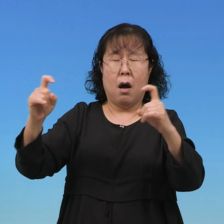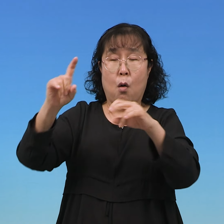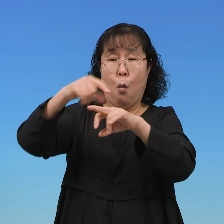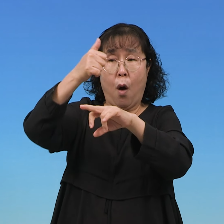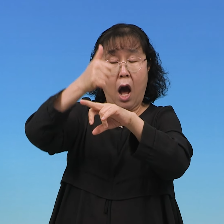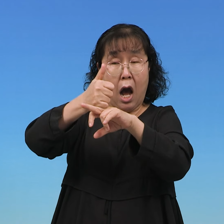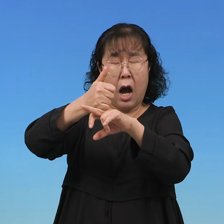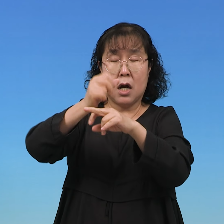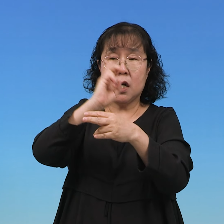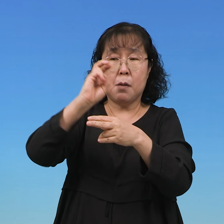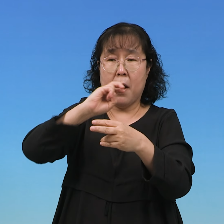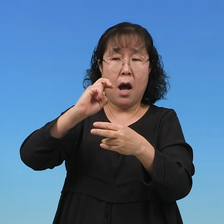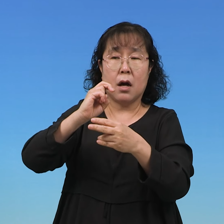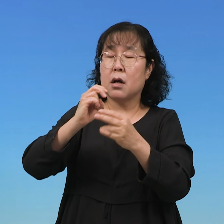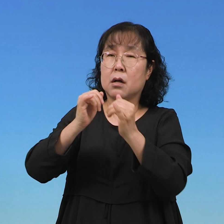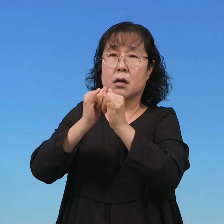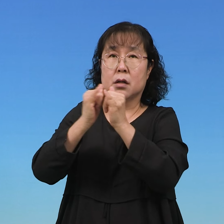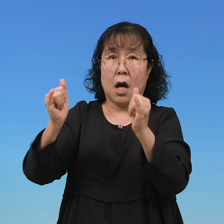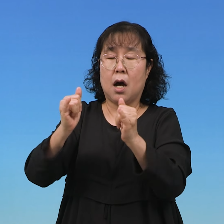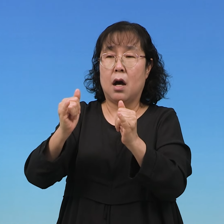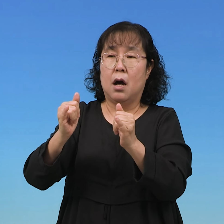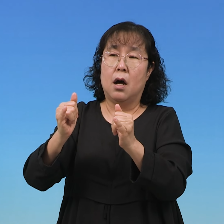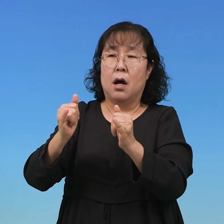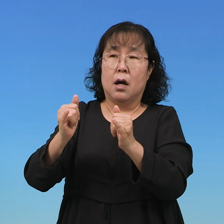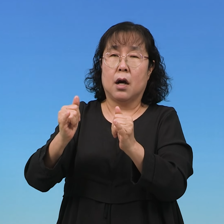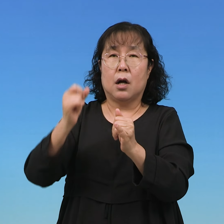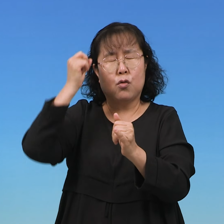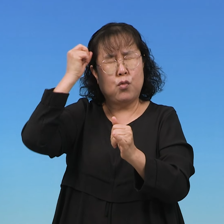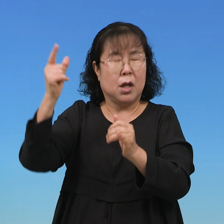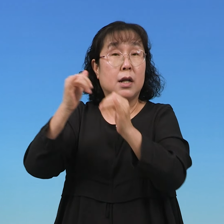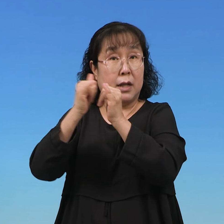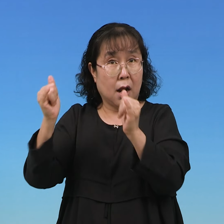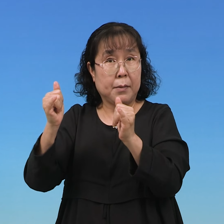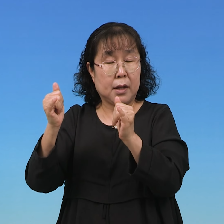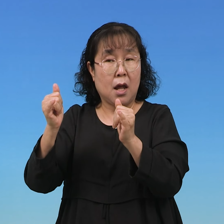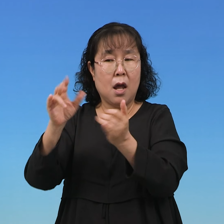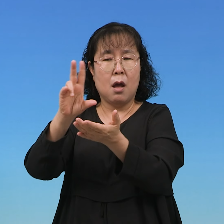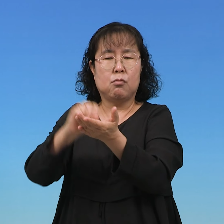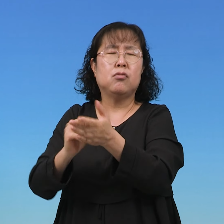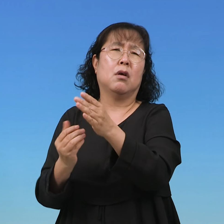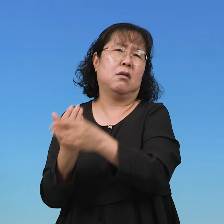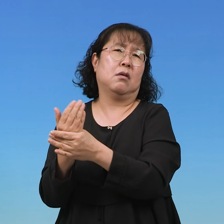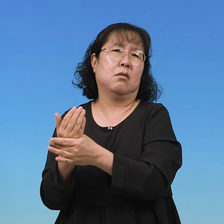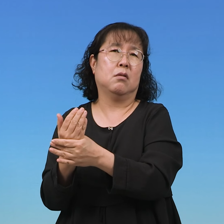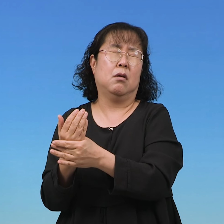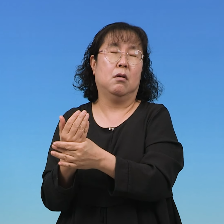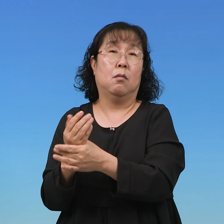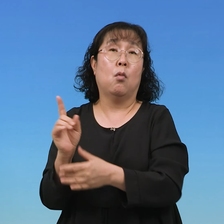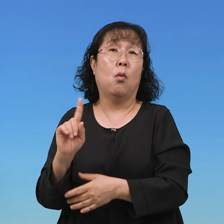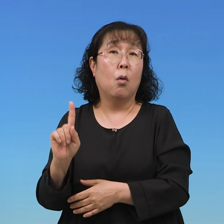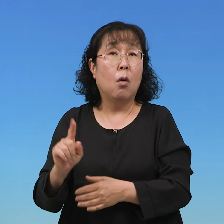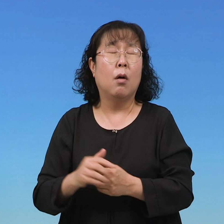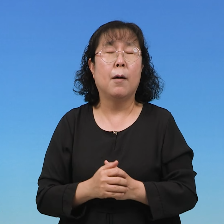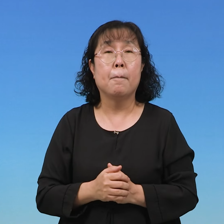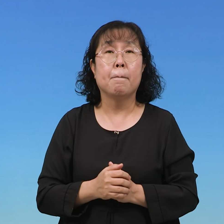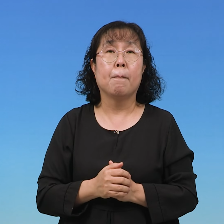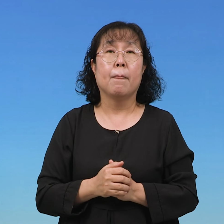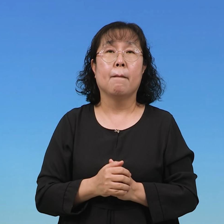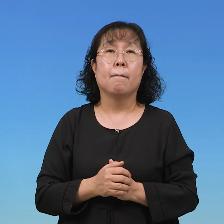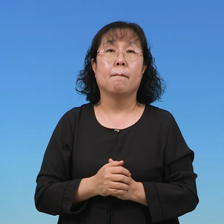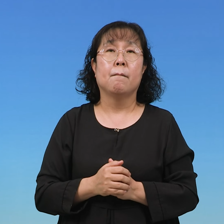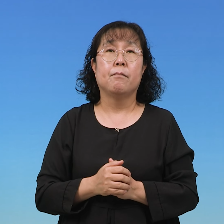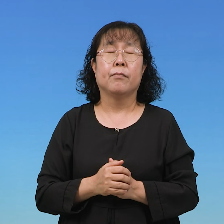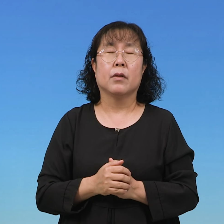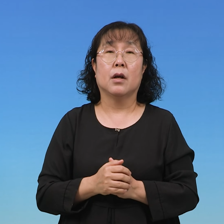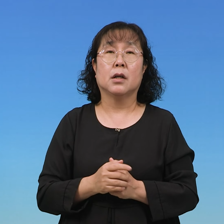됩니까? 그랬던 살리엘인데 무슨 문제가 생긴 겁니까?